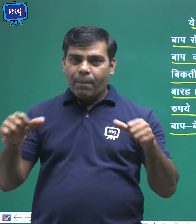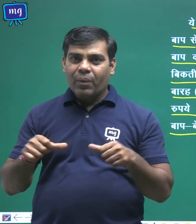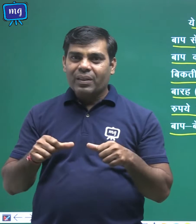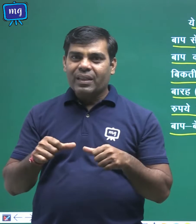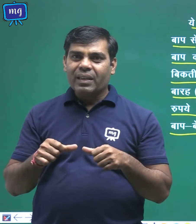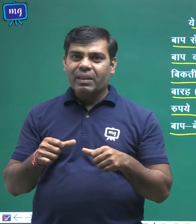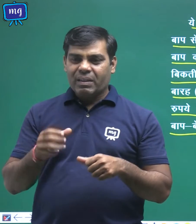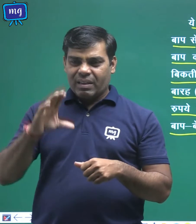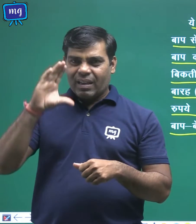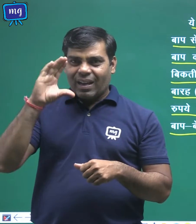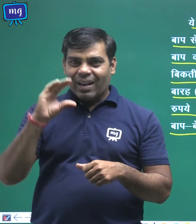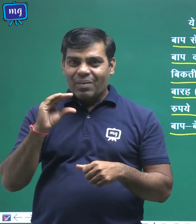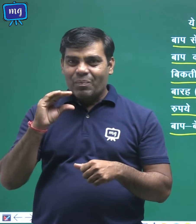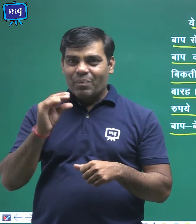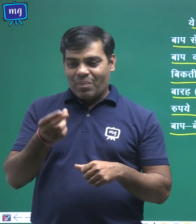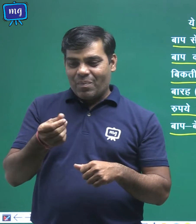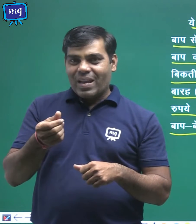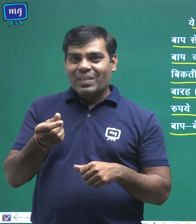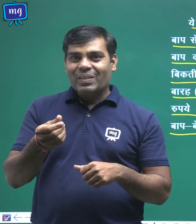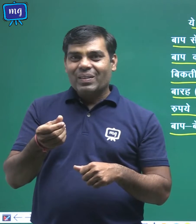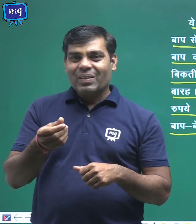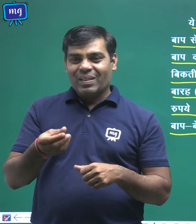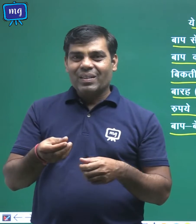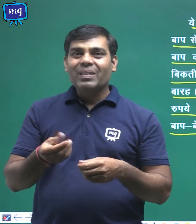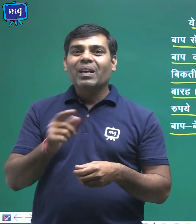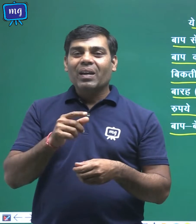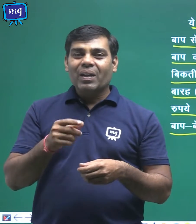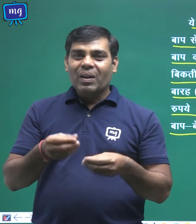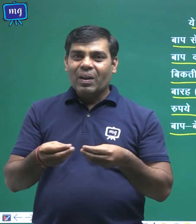कम पैसों में या कम मूल्य